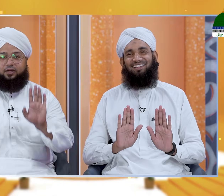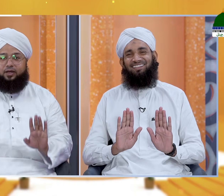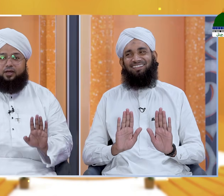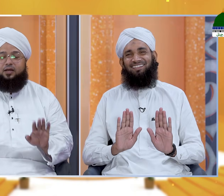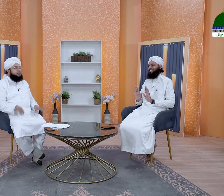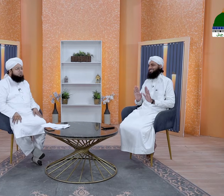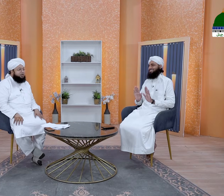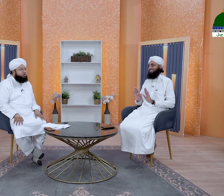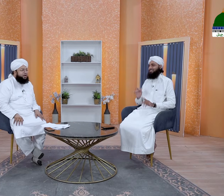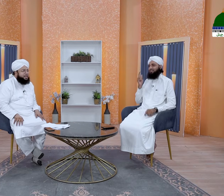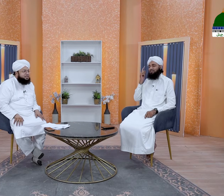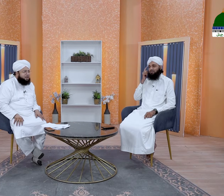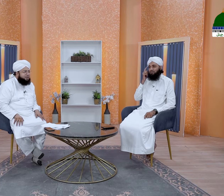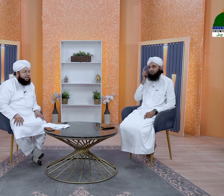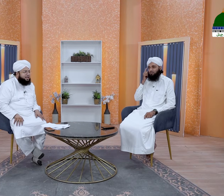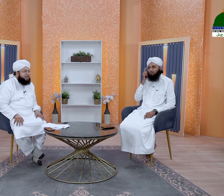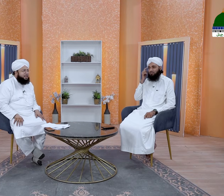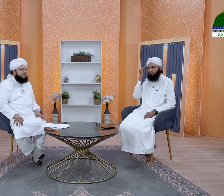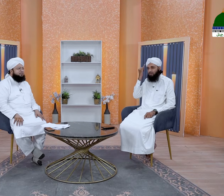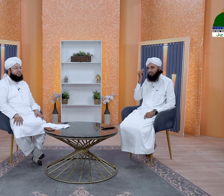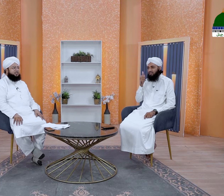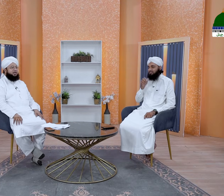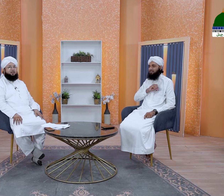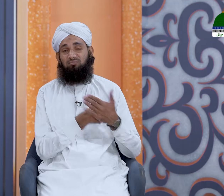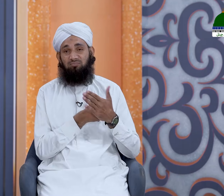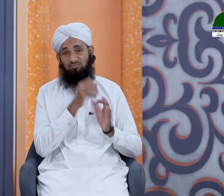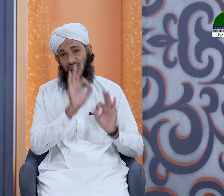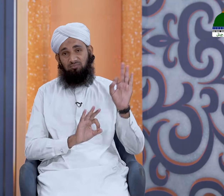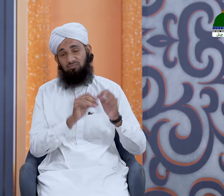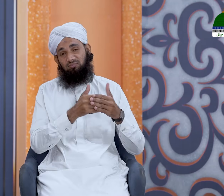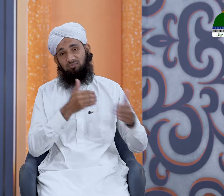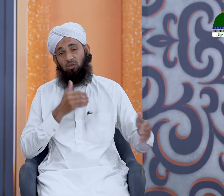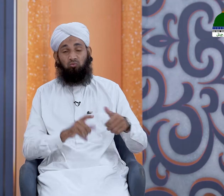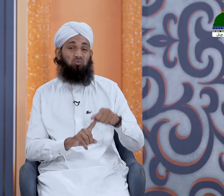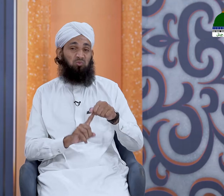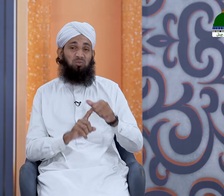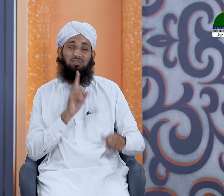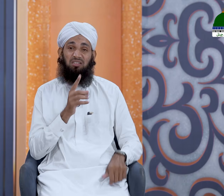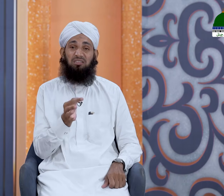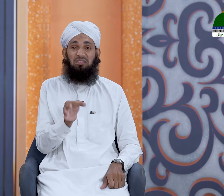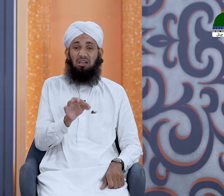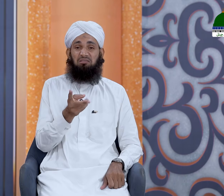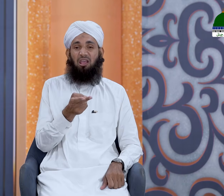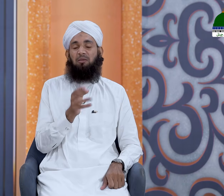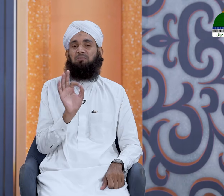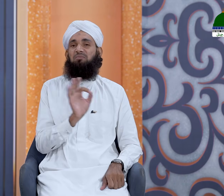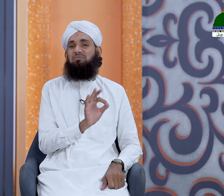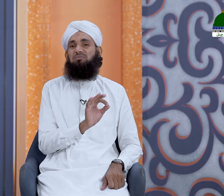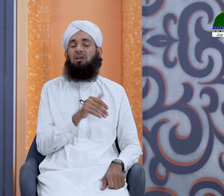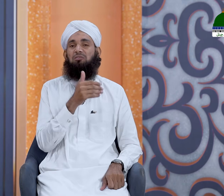ہے. بدگمانی اچھا عمل نہیں ہے، یہ ہم نے سیکھا. یہ بہت ہی خطرناک بیماری ہے. کہ جو ہمیں اپنوں سے دور کر دیتی ہے،